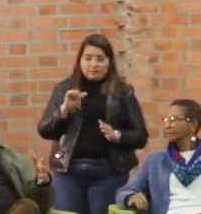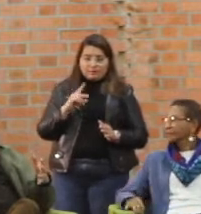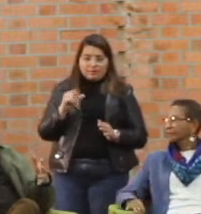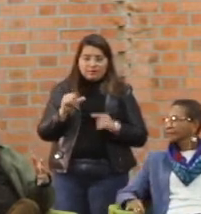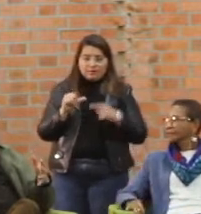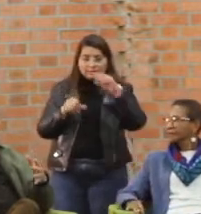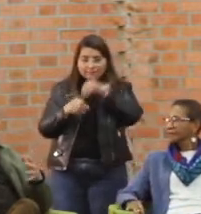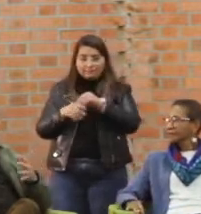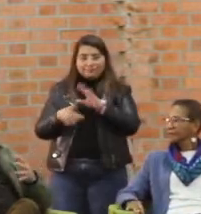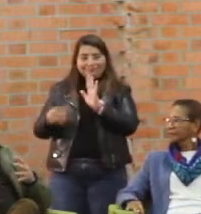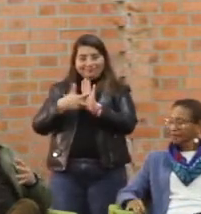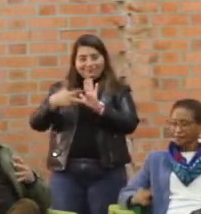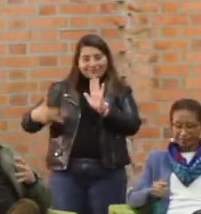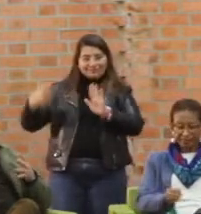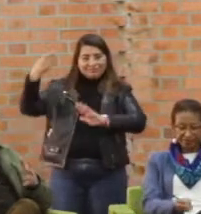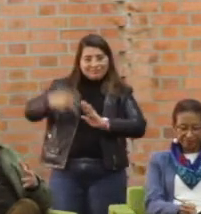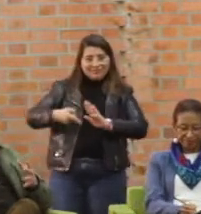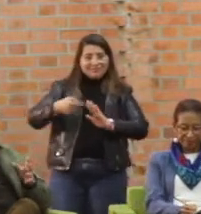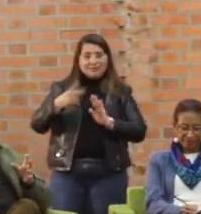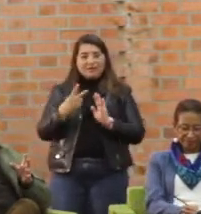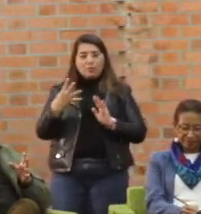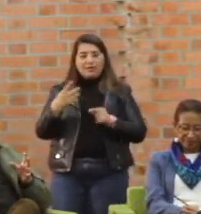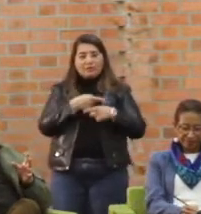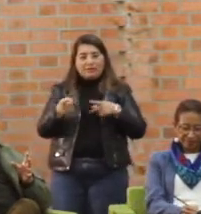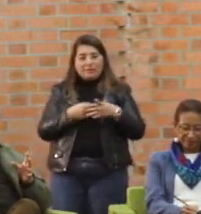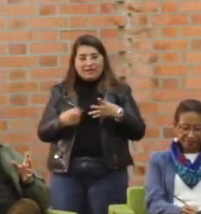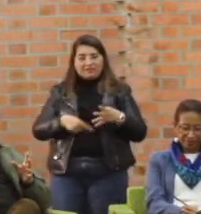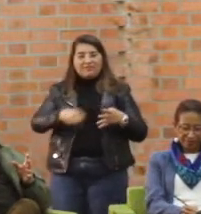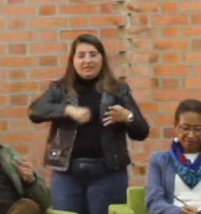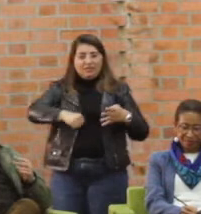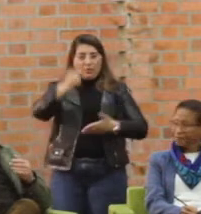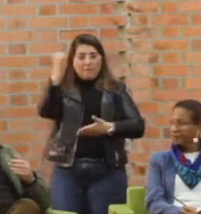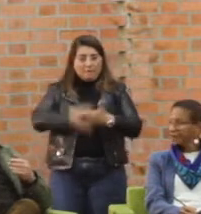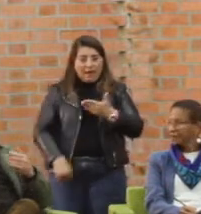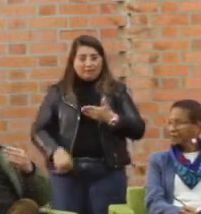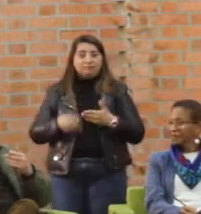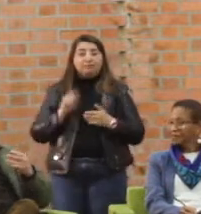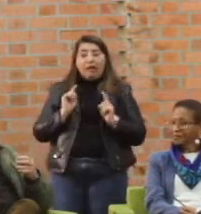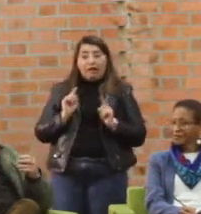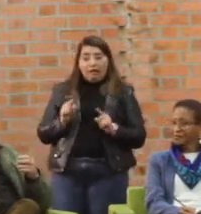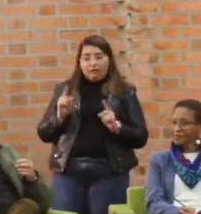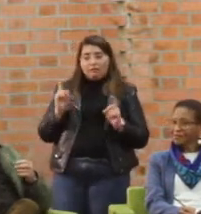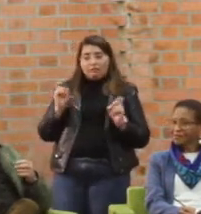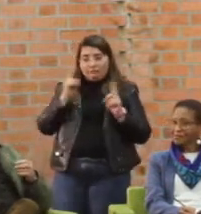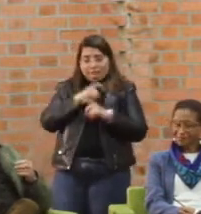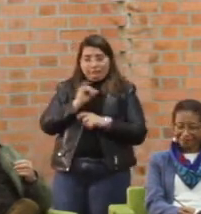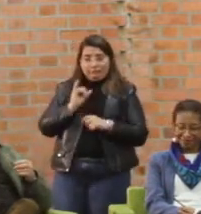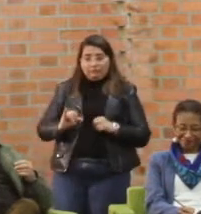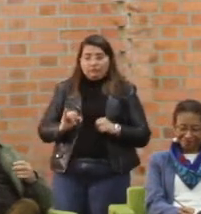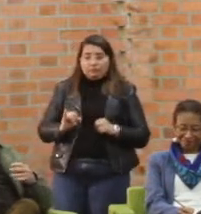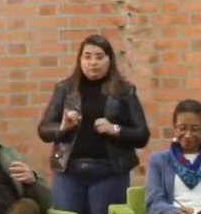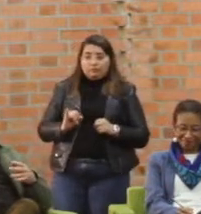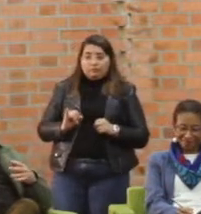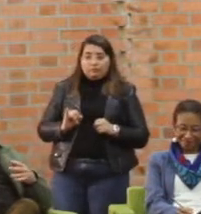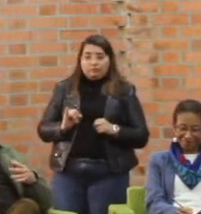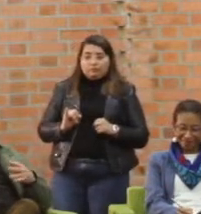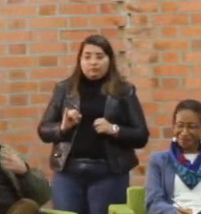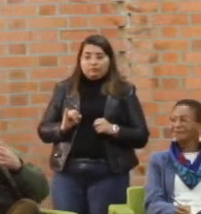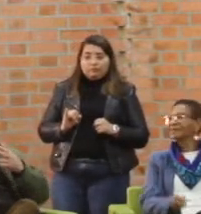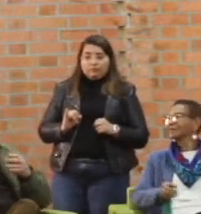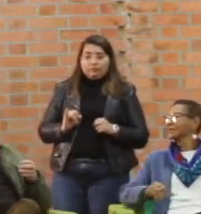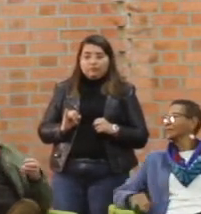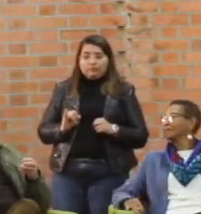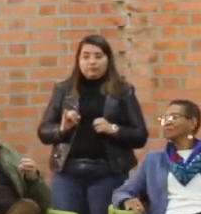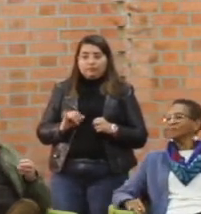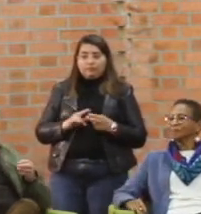en la corte constitucional que que fue un logro inmenso y es un logro frente al cual yo tenía mucho escepticismo